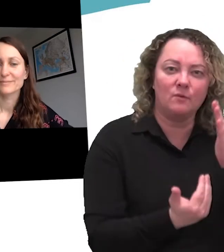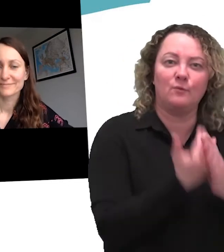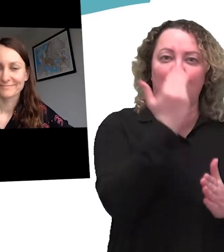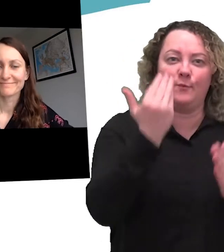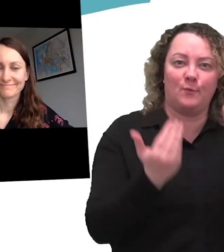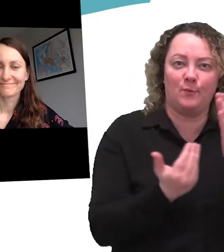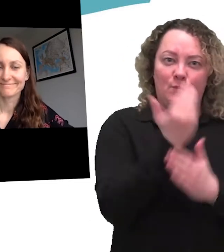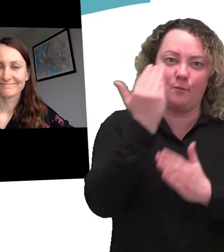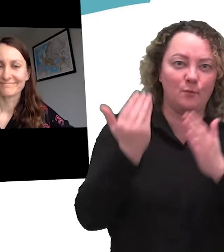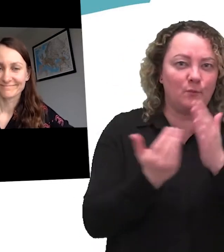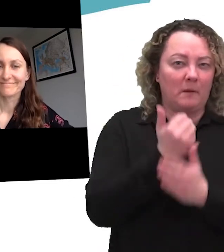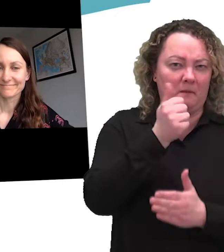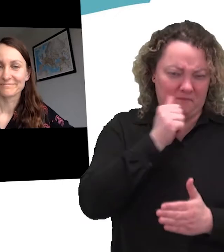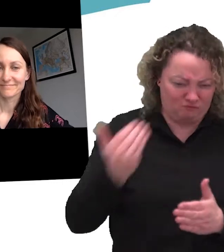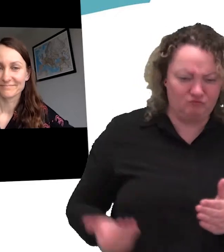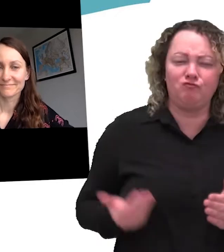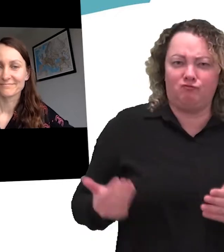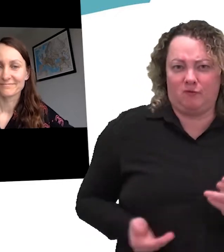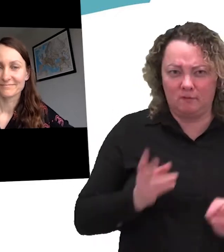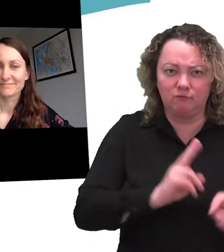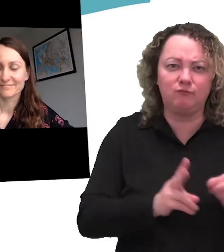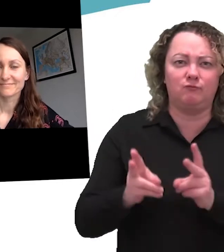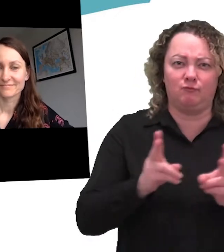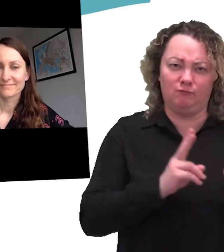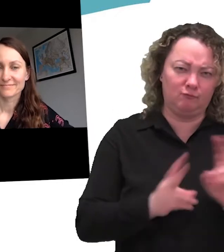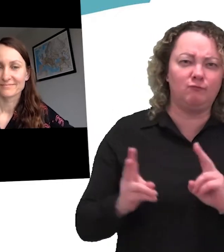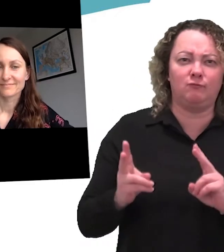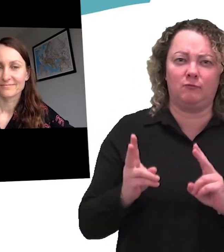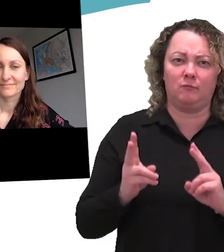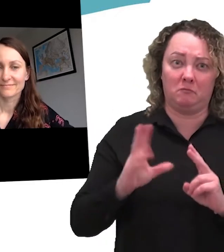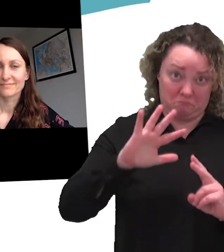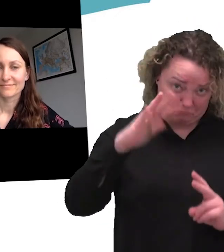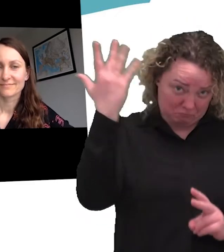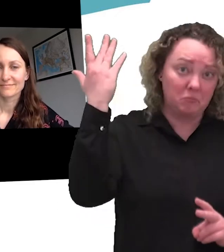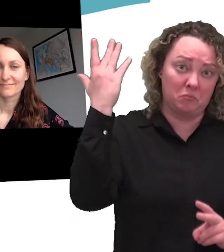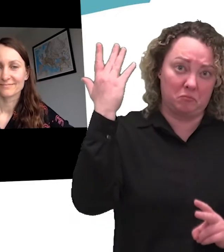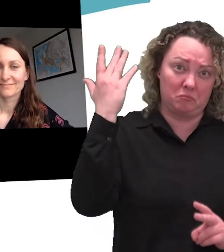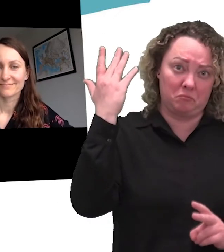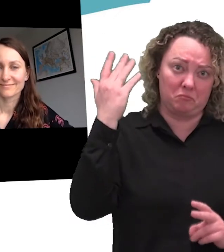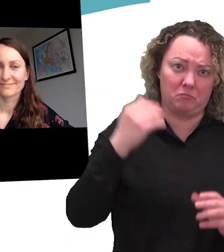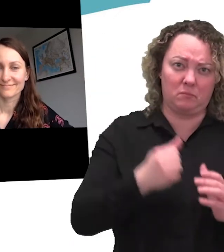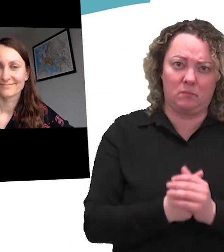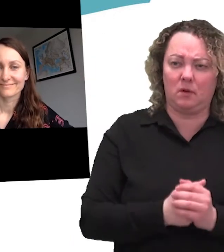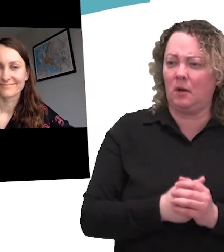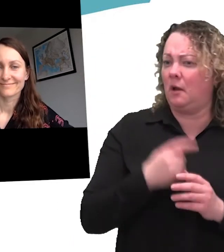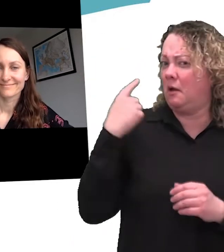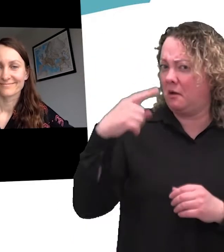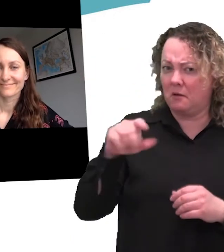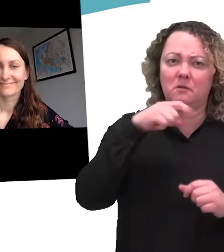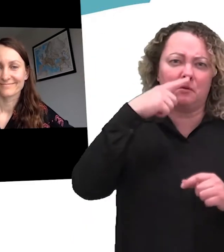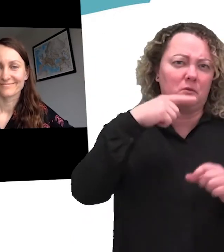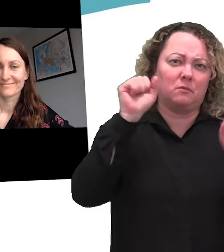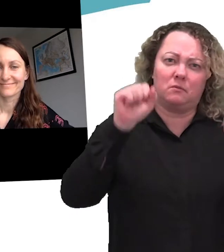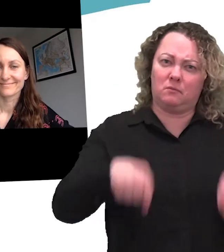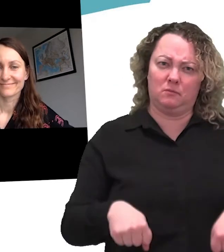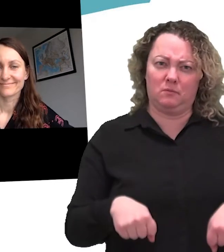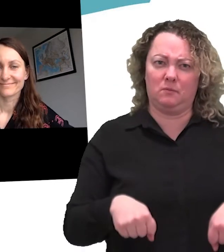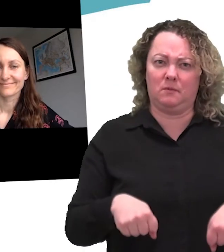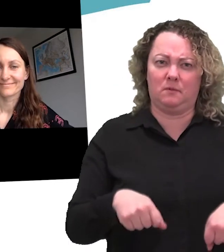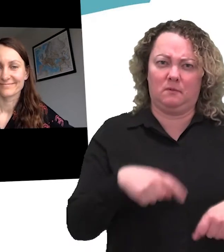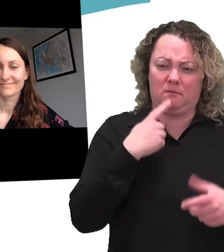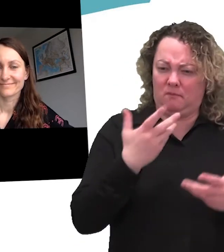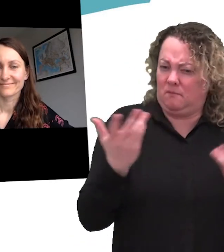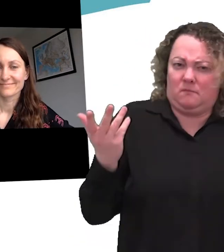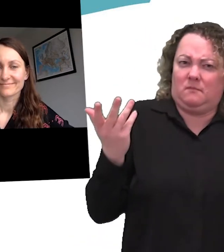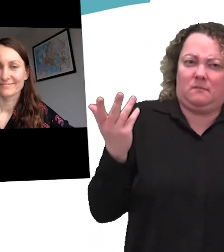Taip. Daugumai žmonių vienas sako, kiti nepradeda juoktis. Tai aišku, sako, ką šitas.